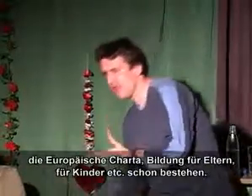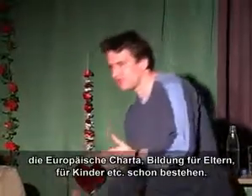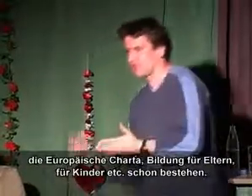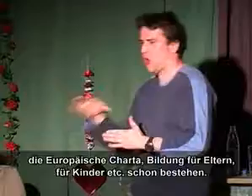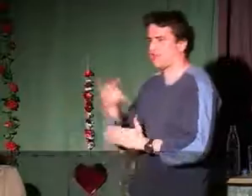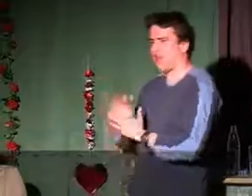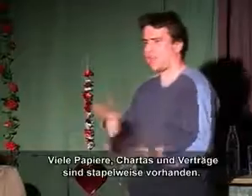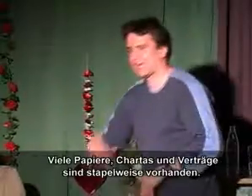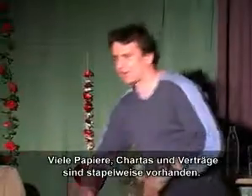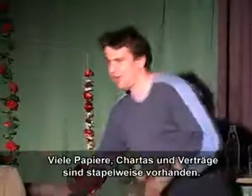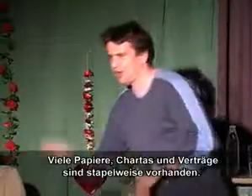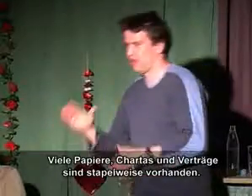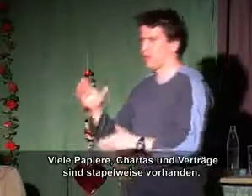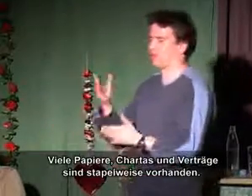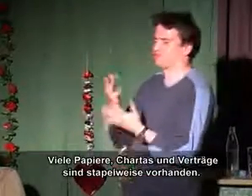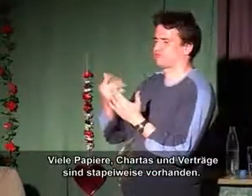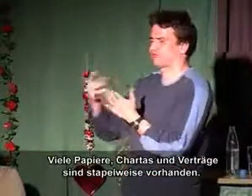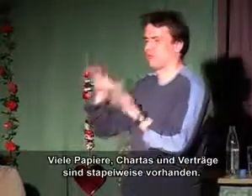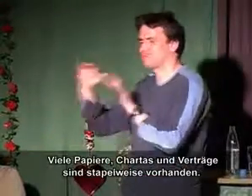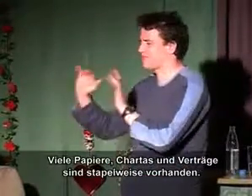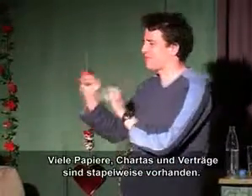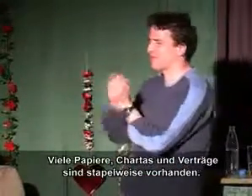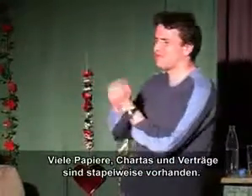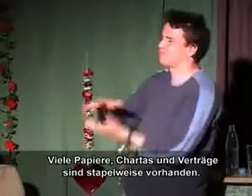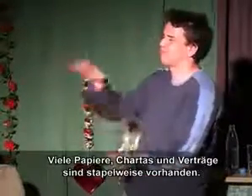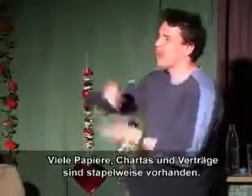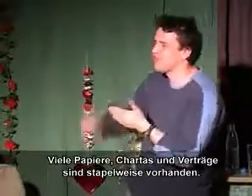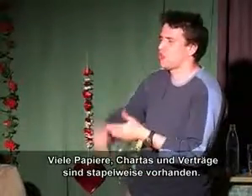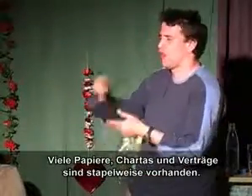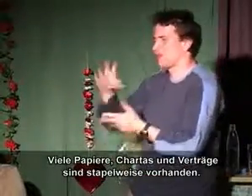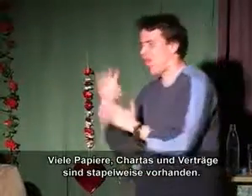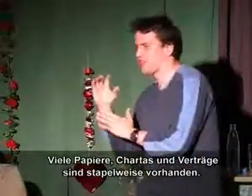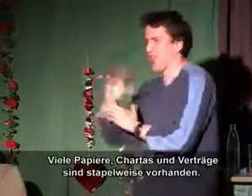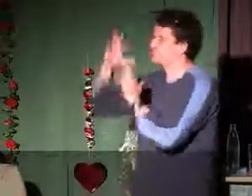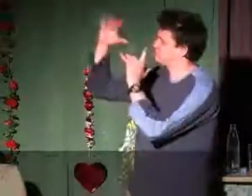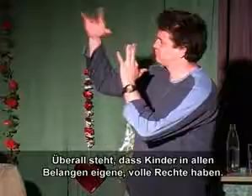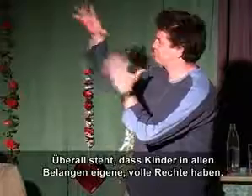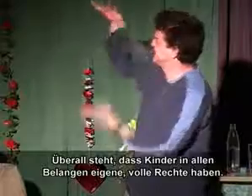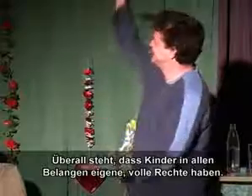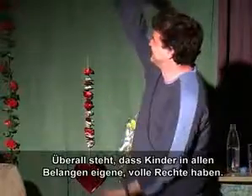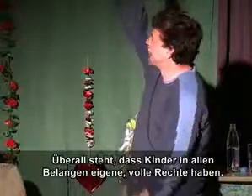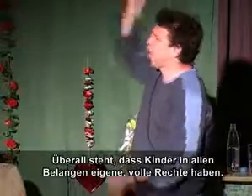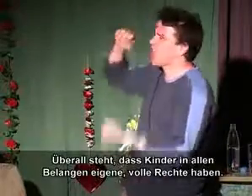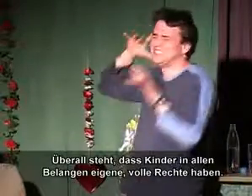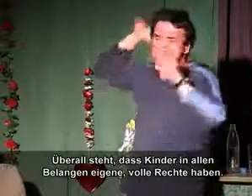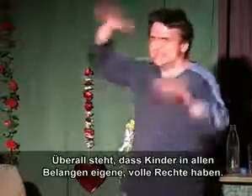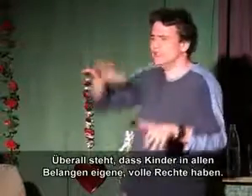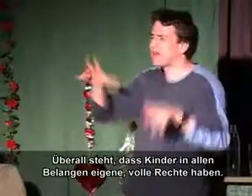schon bestehen. Viele Papiere, Chartes und Verträge sind stapelweise vorhanden. Überall steht, dass Kinder in allen